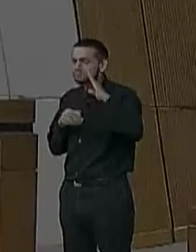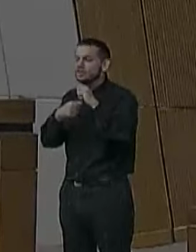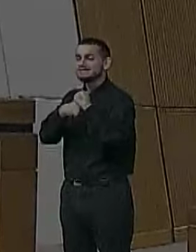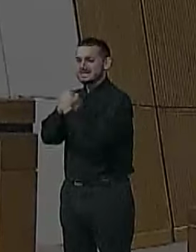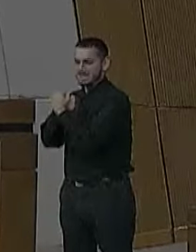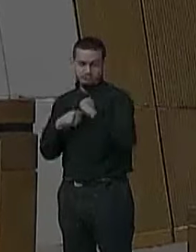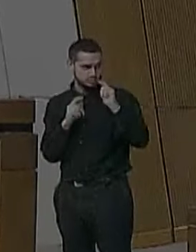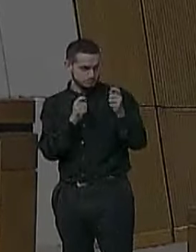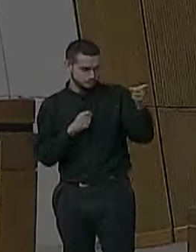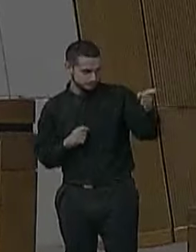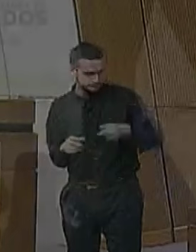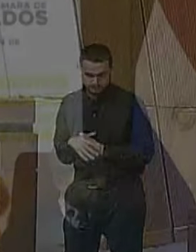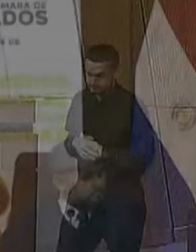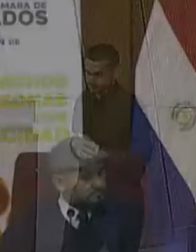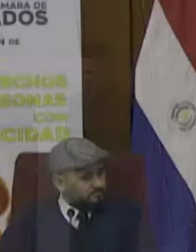palabras también.